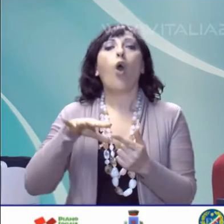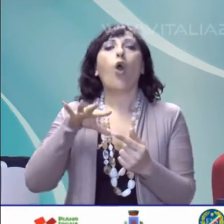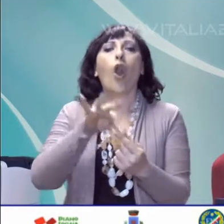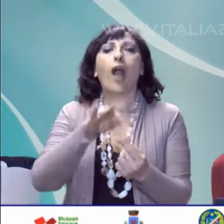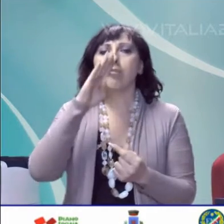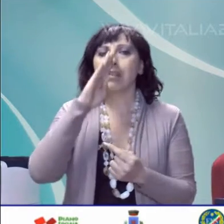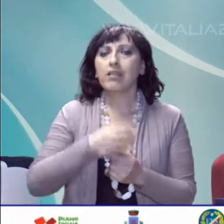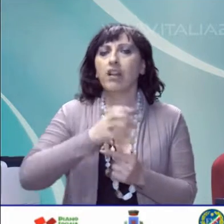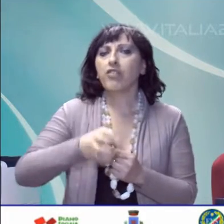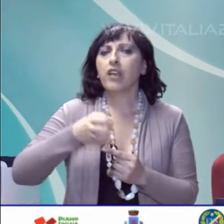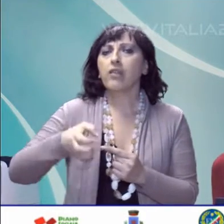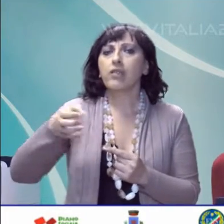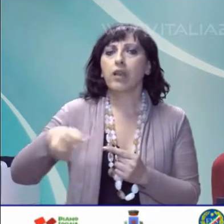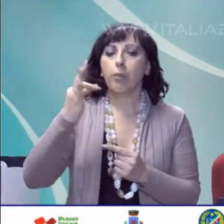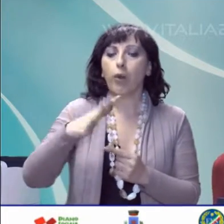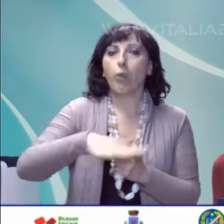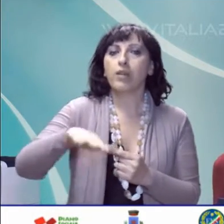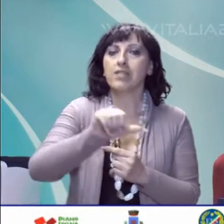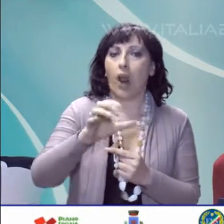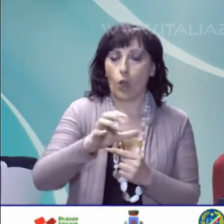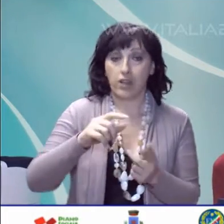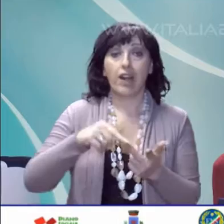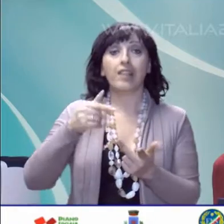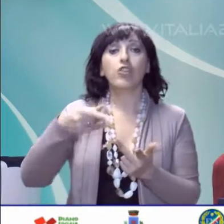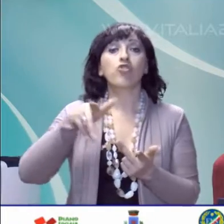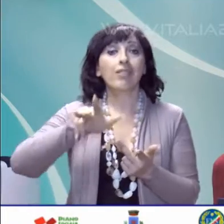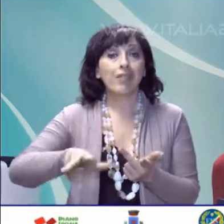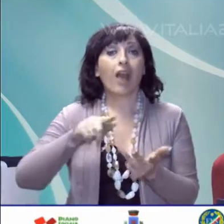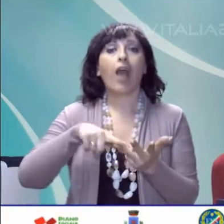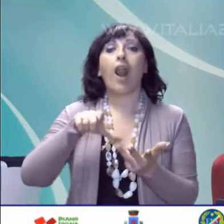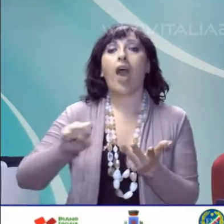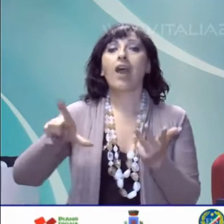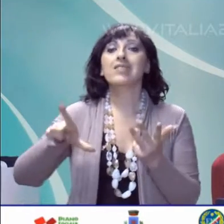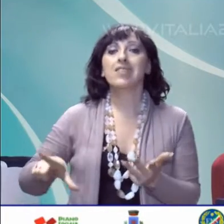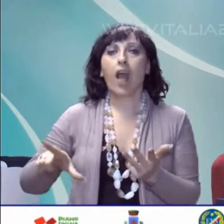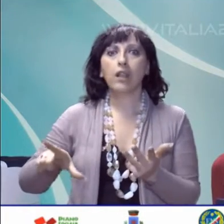in diretta da Sala Consilina, il TG3 e la 7.